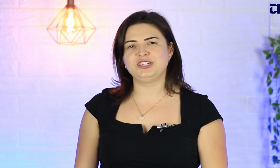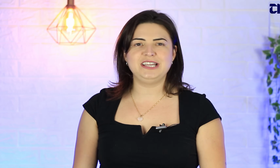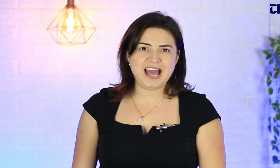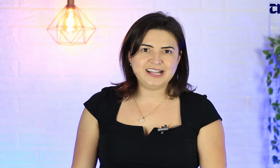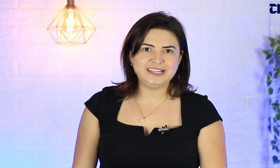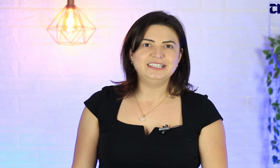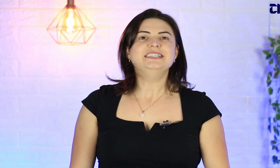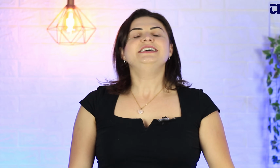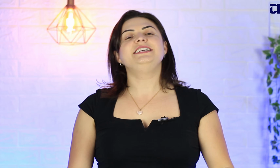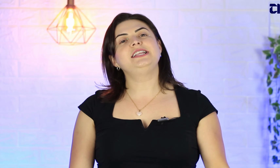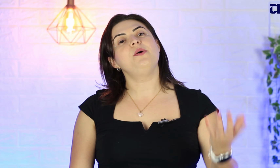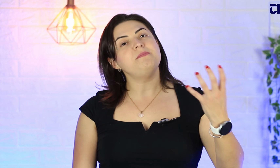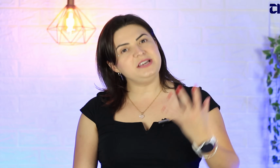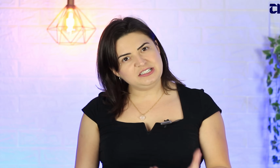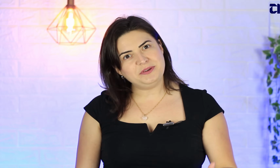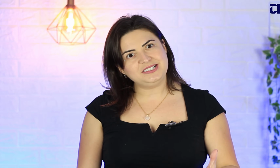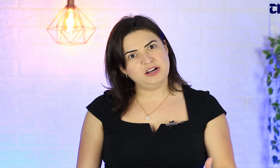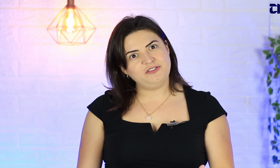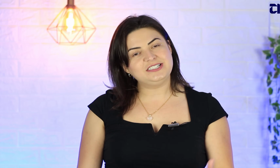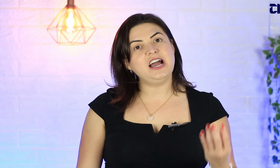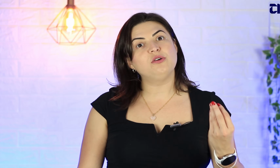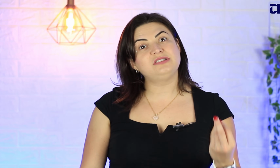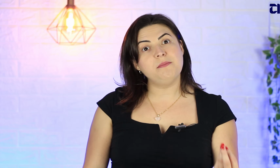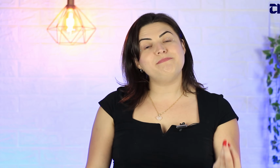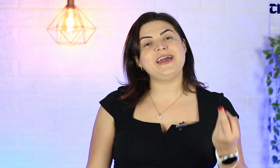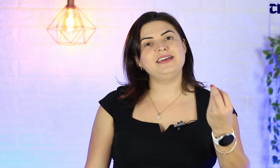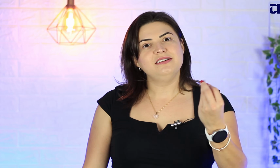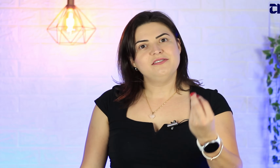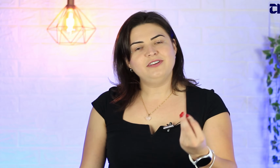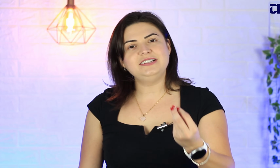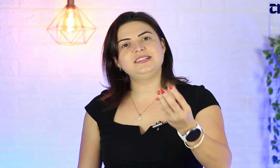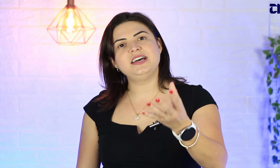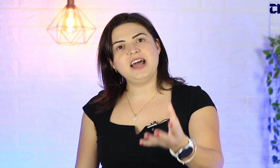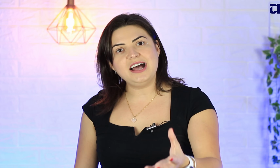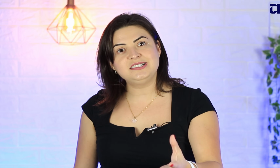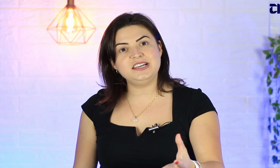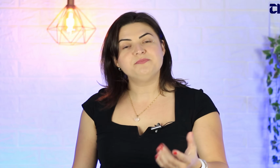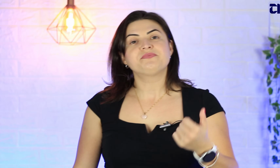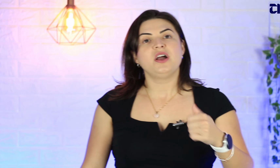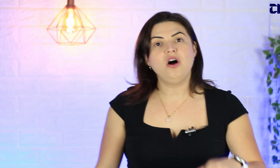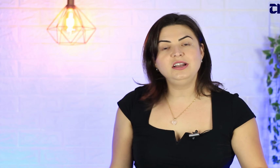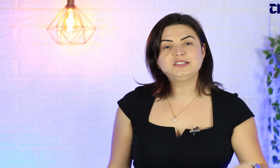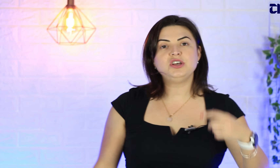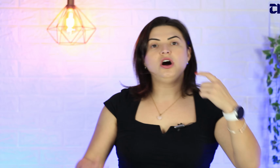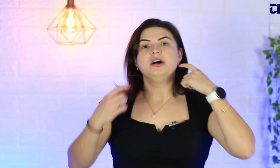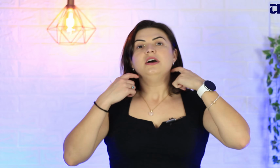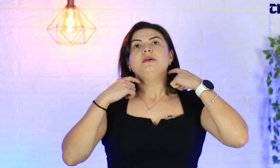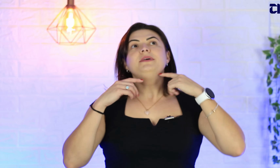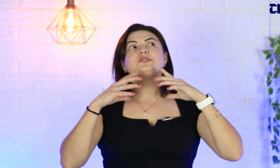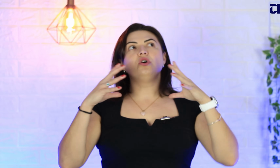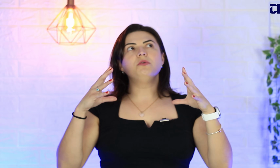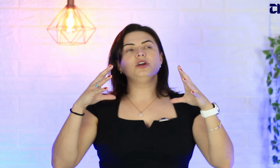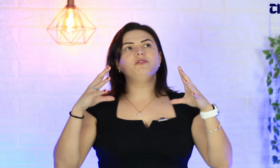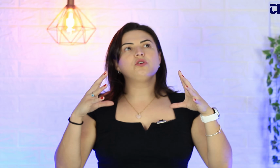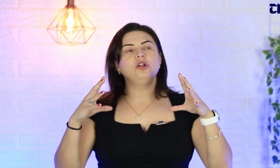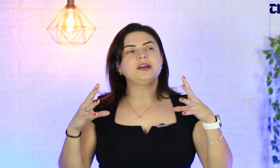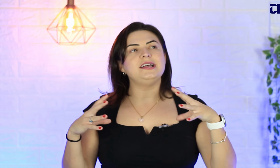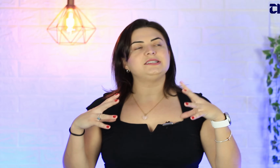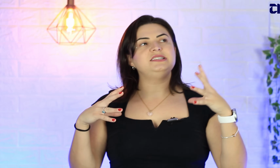indignada. Então, a minha expressão facial também vai ser assim. Olha só. Mas como que eu vou colocar essa